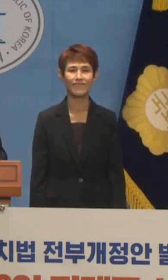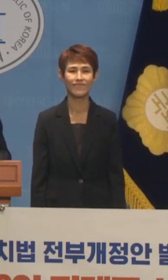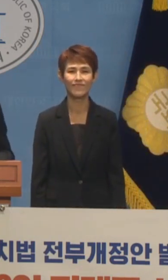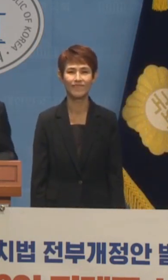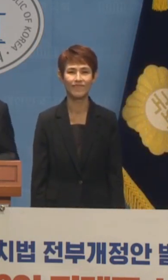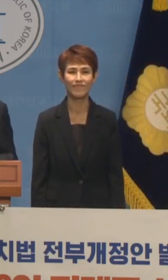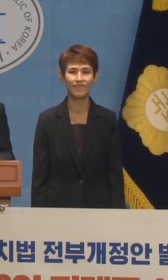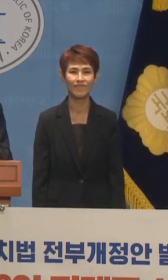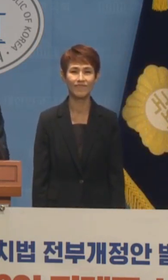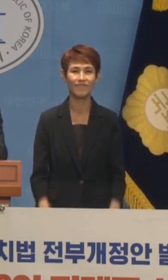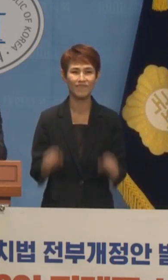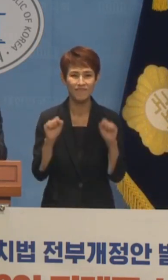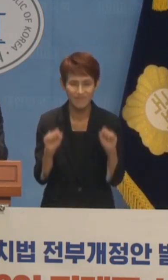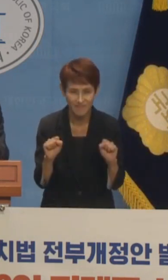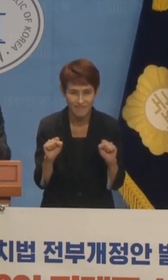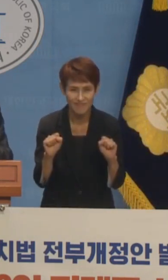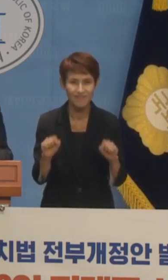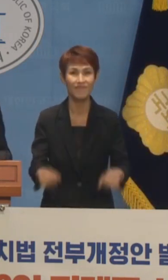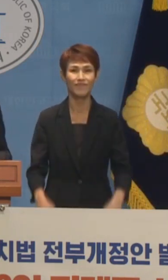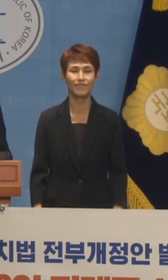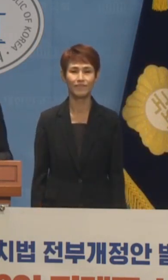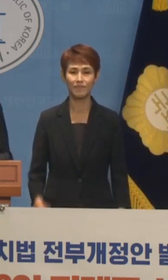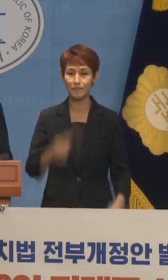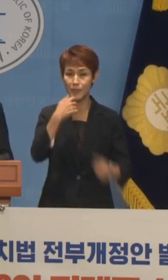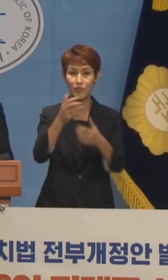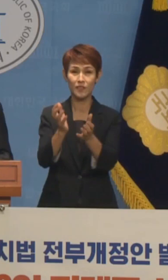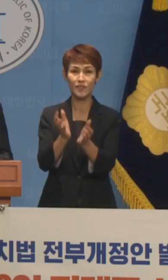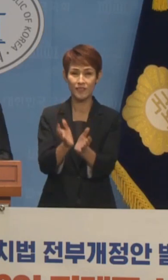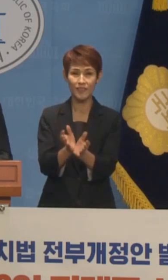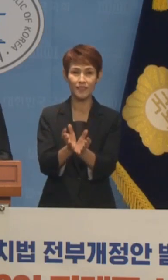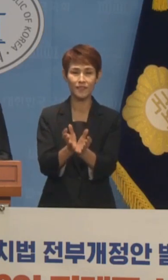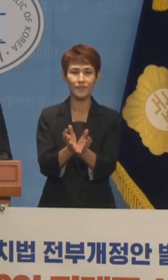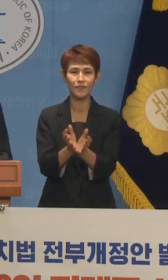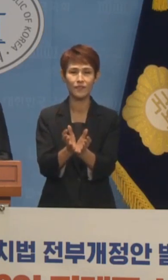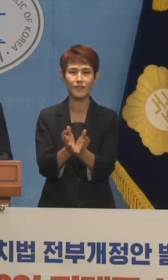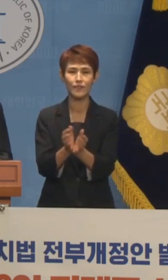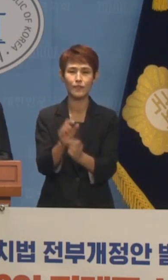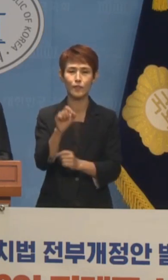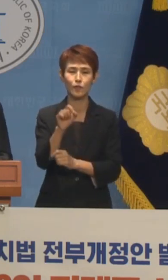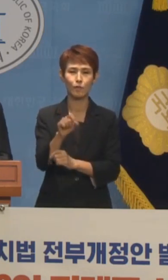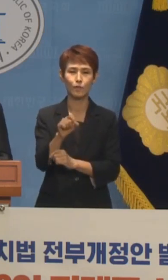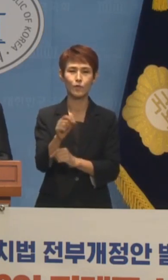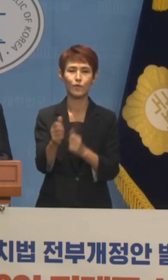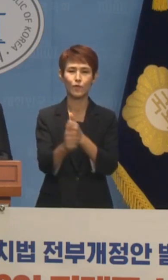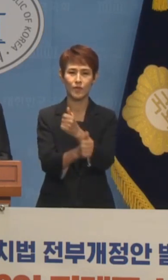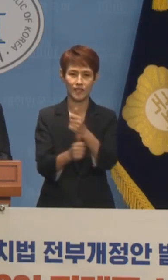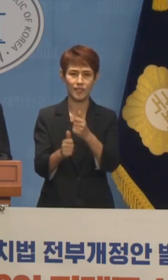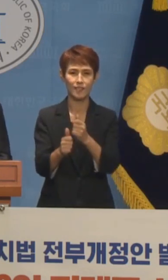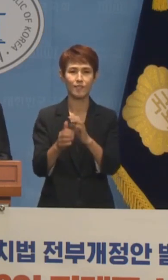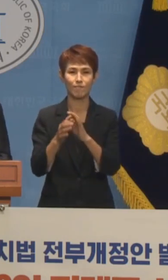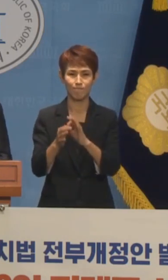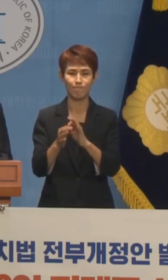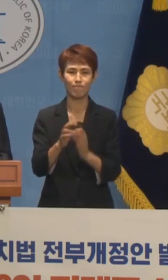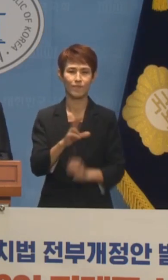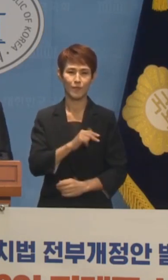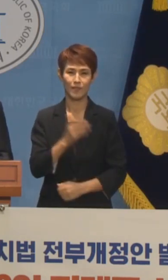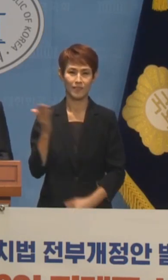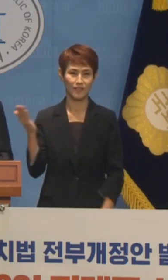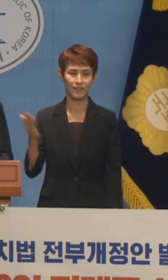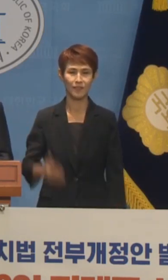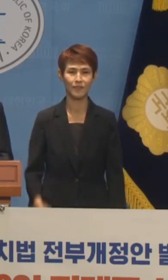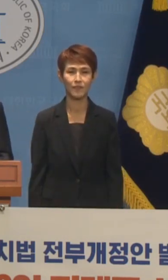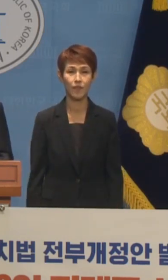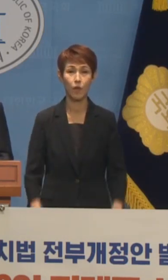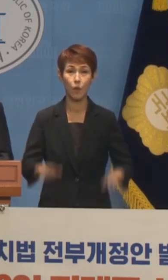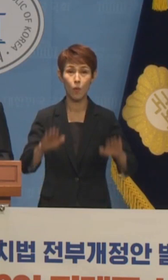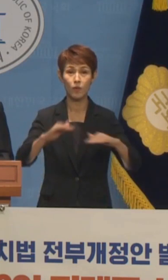이상입니다네 안녕하십니까 더불어민주당 무소속 경기 평택시 국회의원 김현정입니다 아 오늘